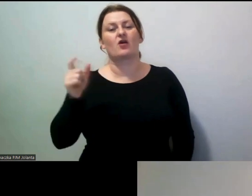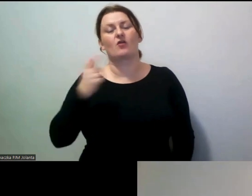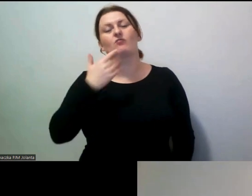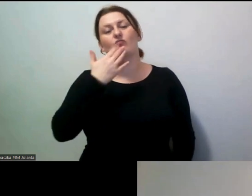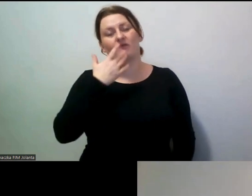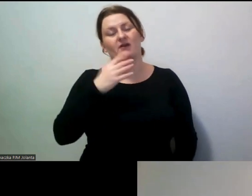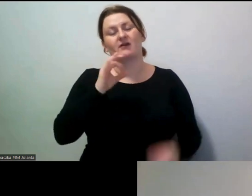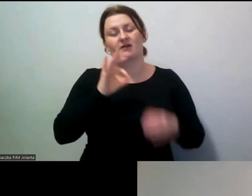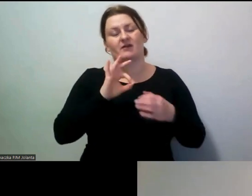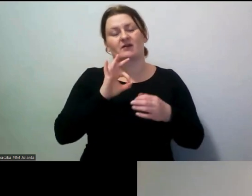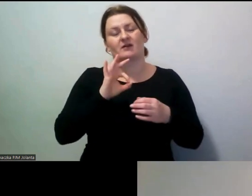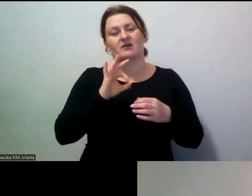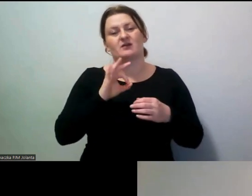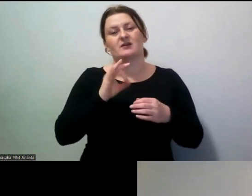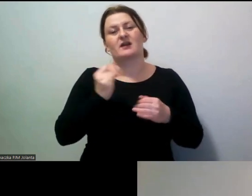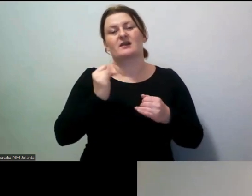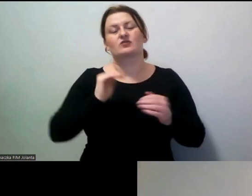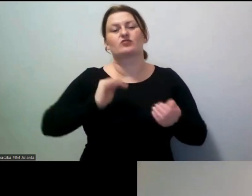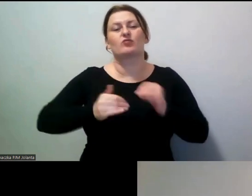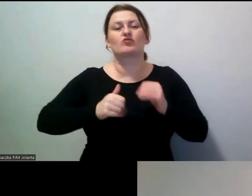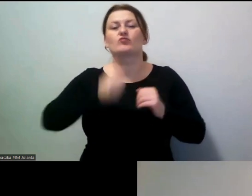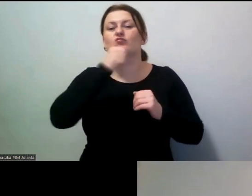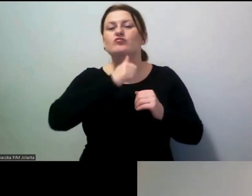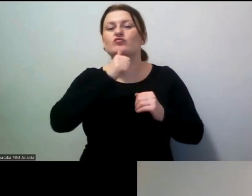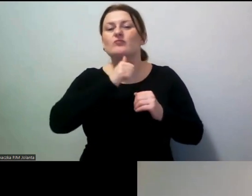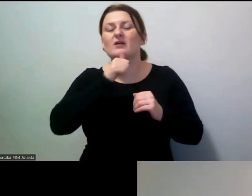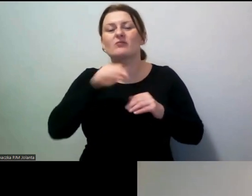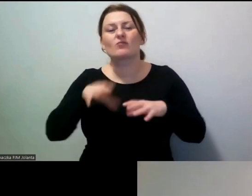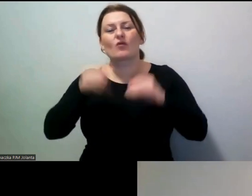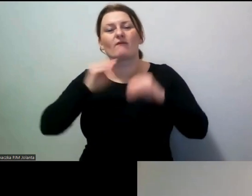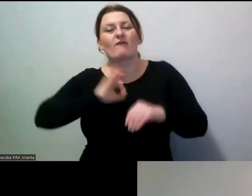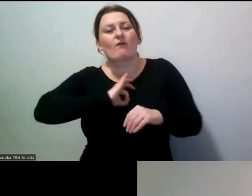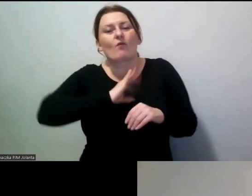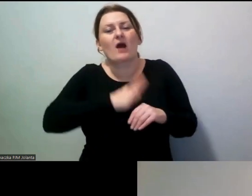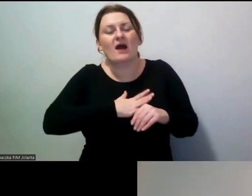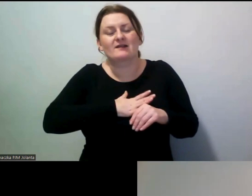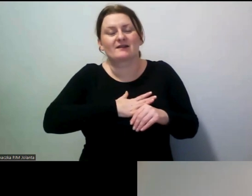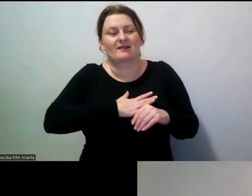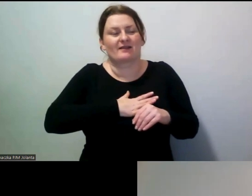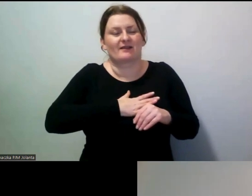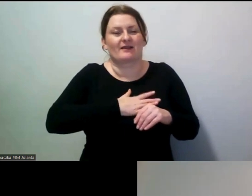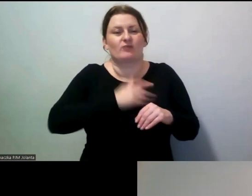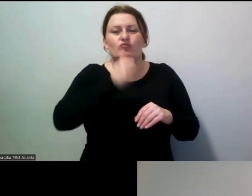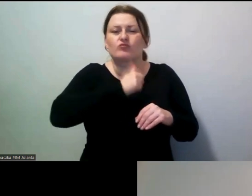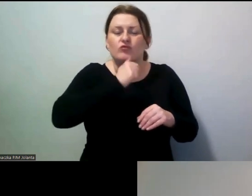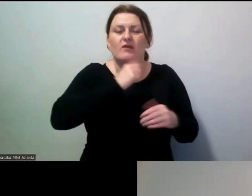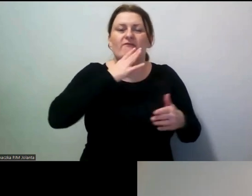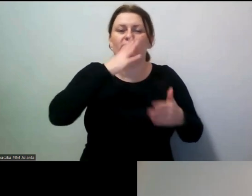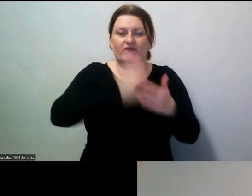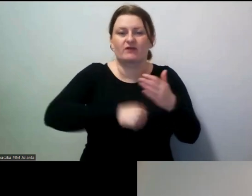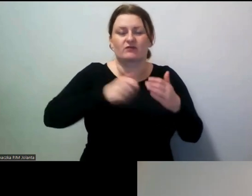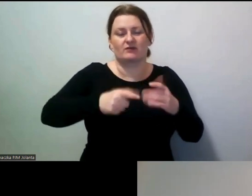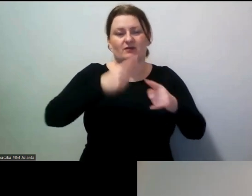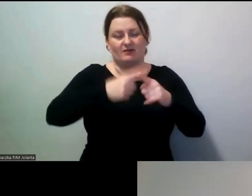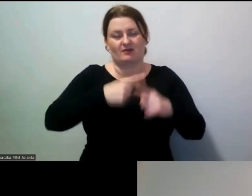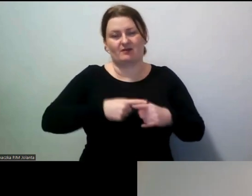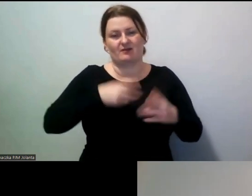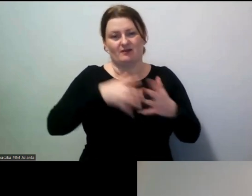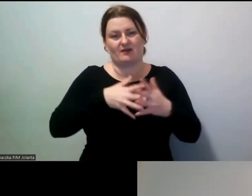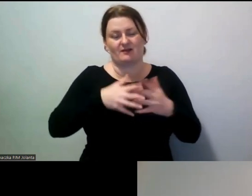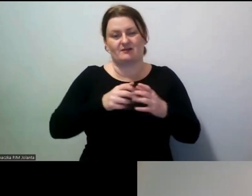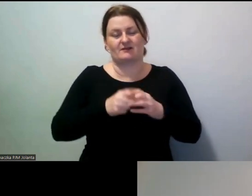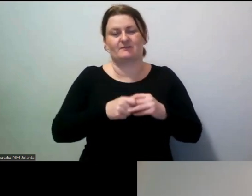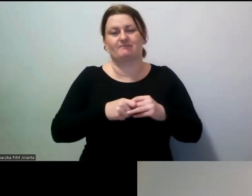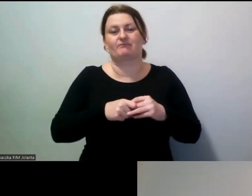w jaki sposób w takich próbach klinicznych swoich własnych próbuje wykorzystywać to narzędzie. narzędzie również, więc